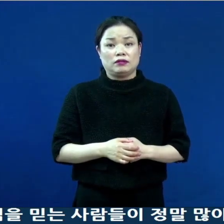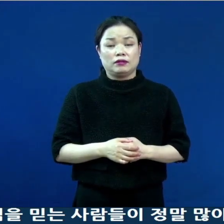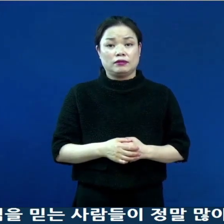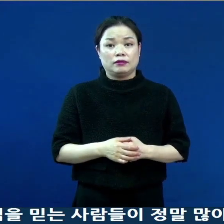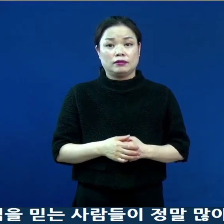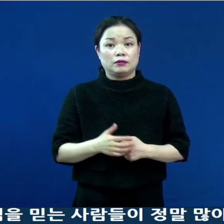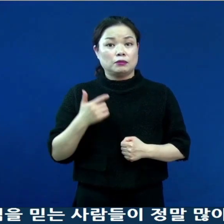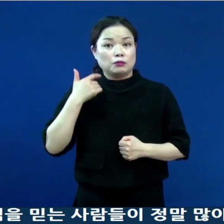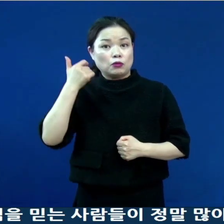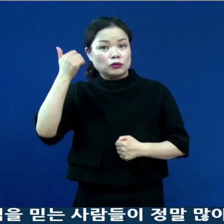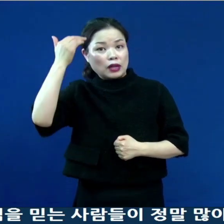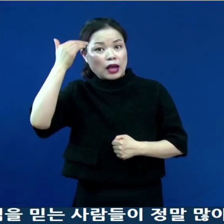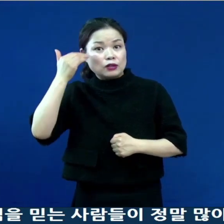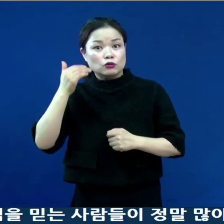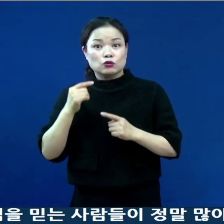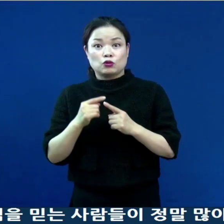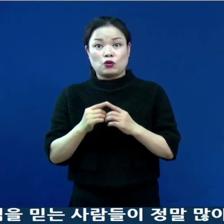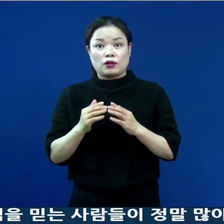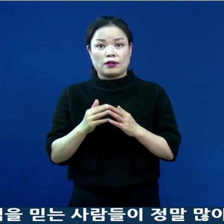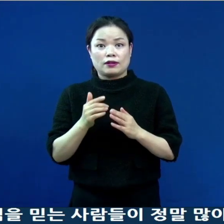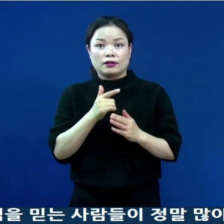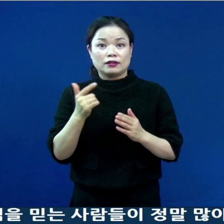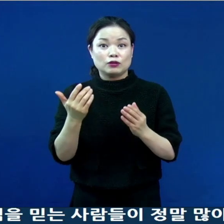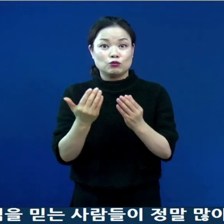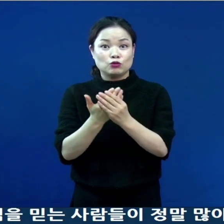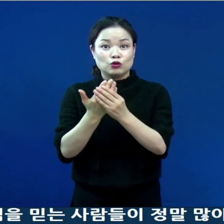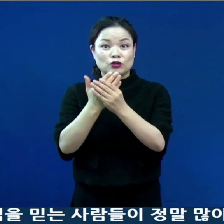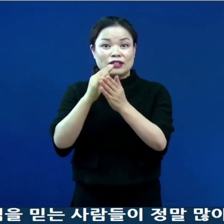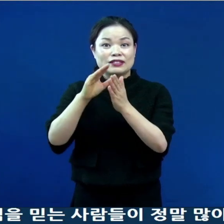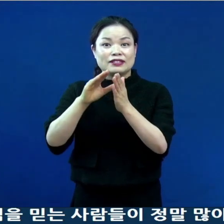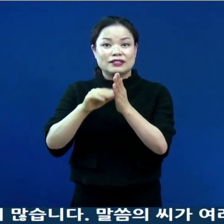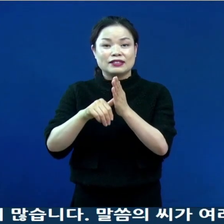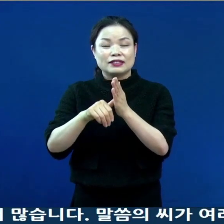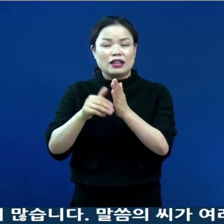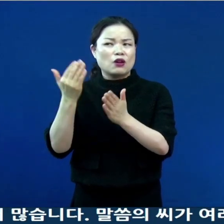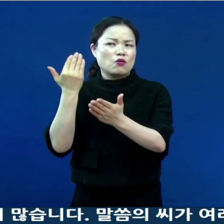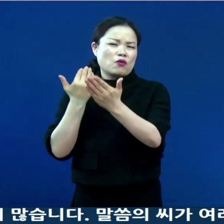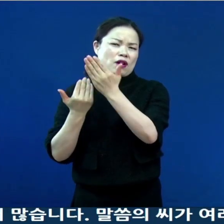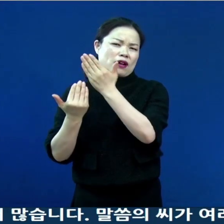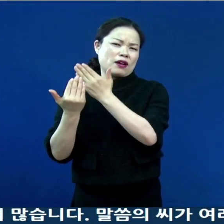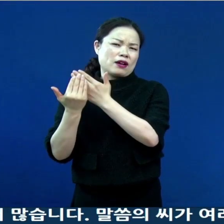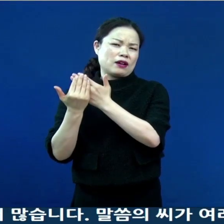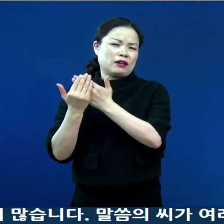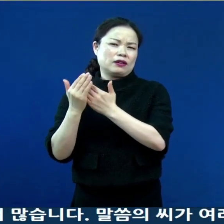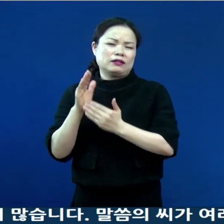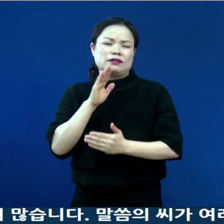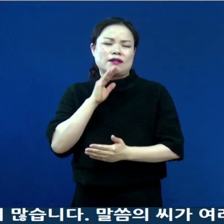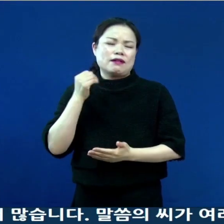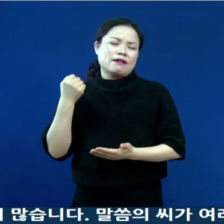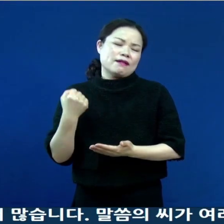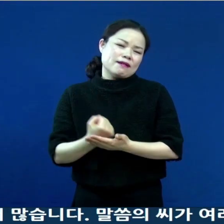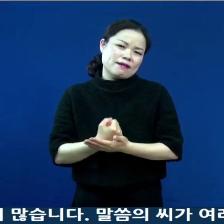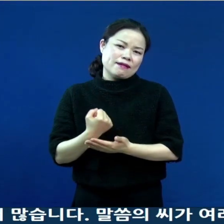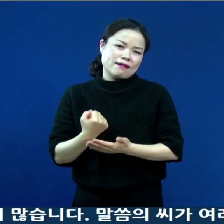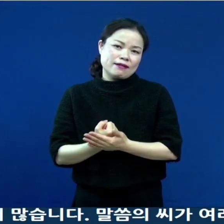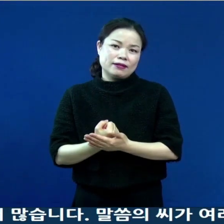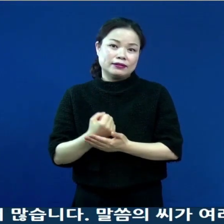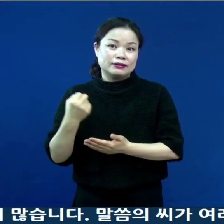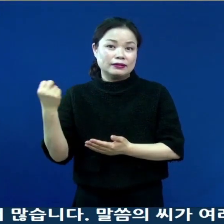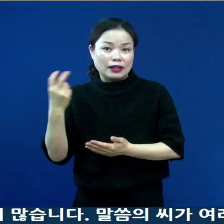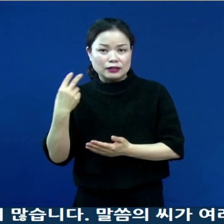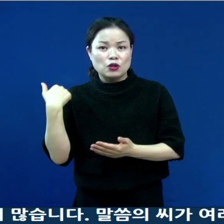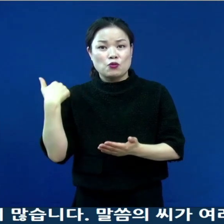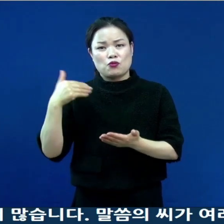저는 한국 교회가 굉장히 부흥하던 시기가 있었습니다. 이 과거형으로 얘기하는 게 참 아쉽습니다. 우리가 되찾아야